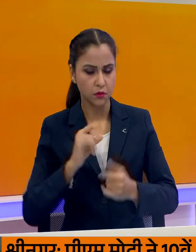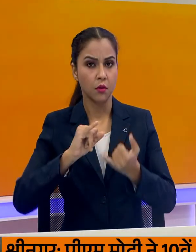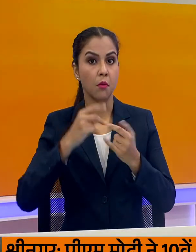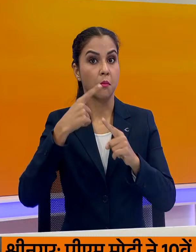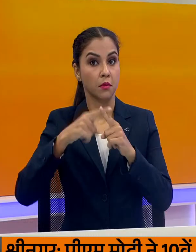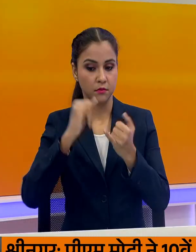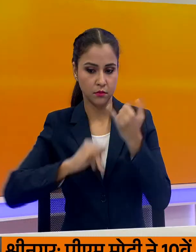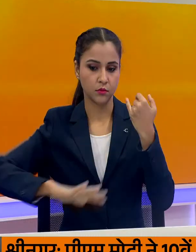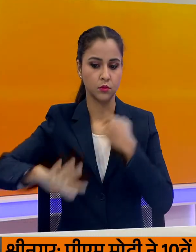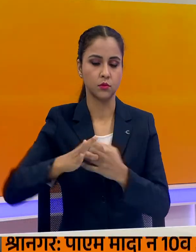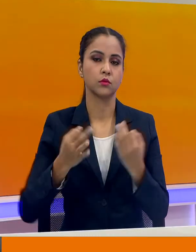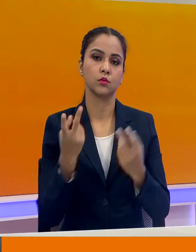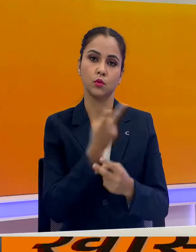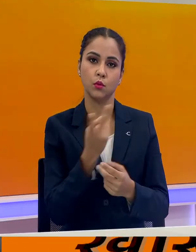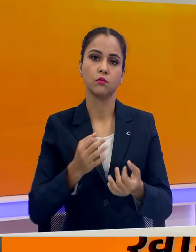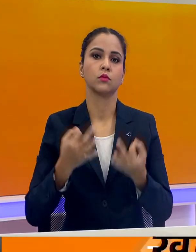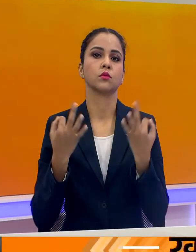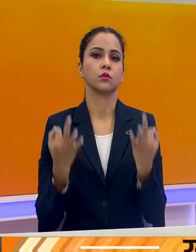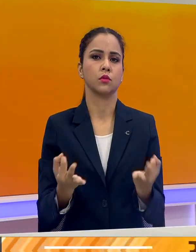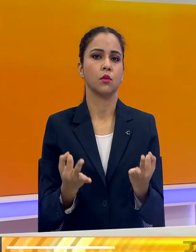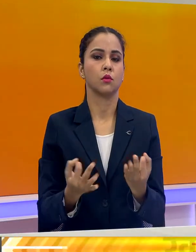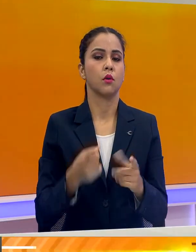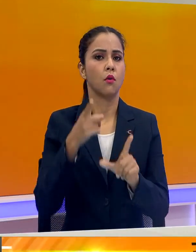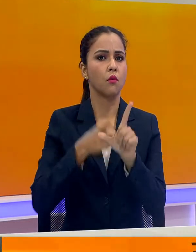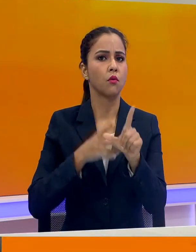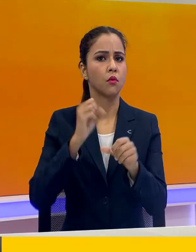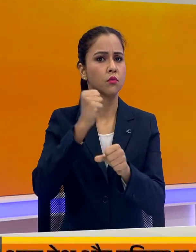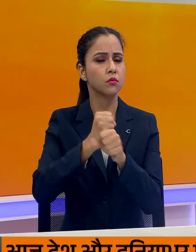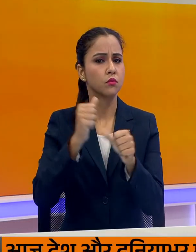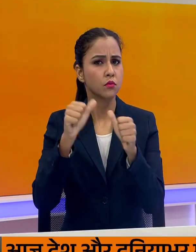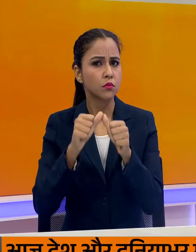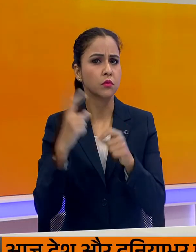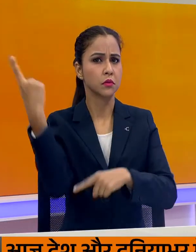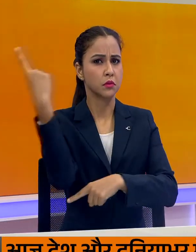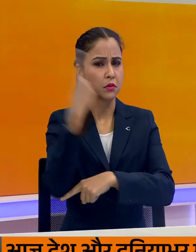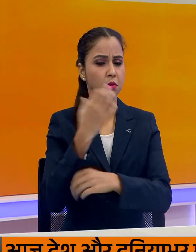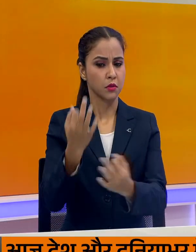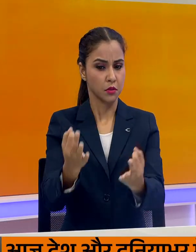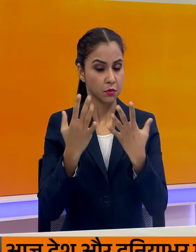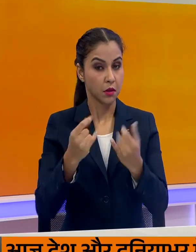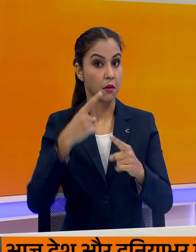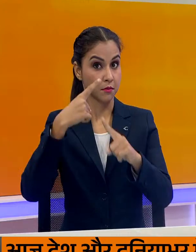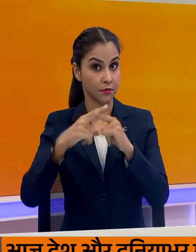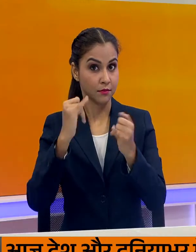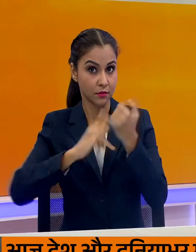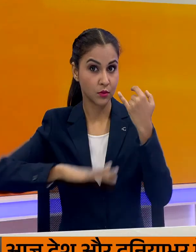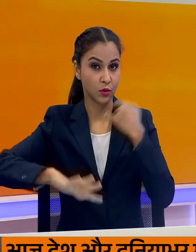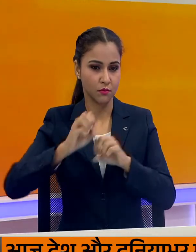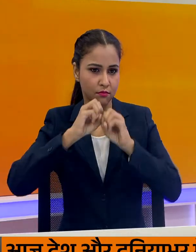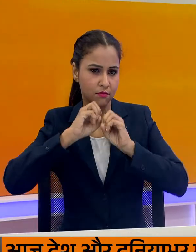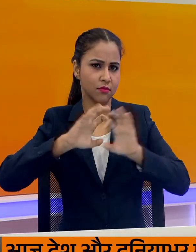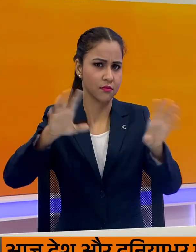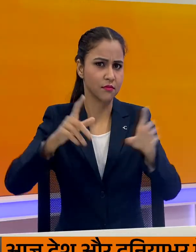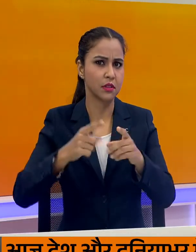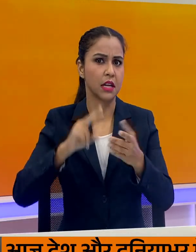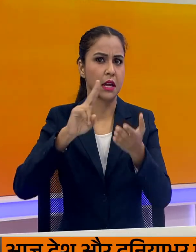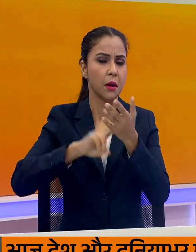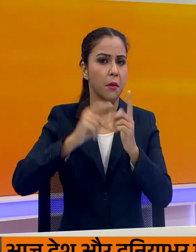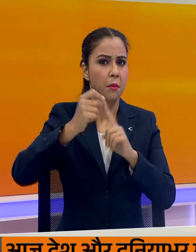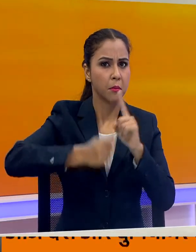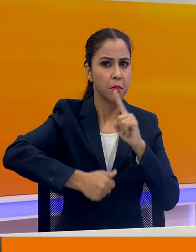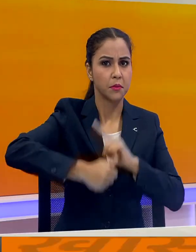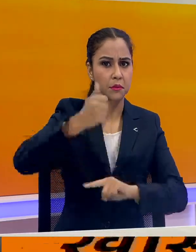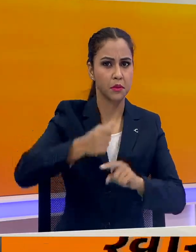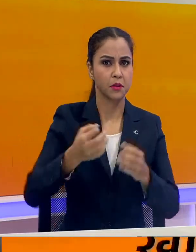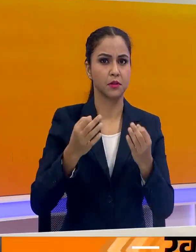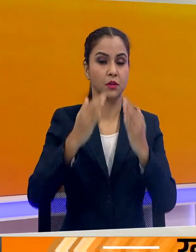के लिए योग। योग दिवस को खास बनाने के लिए और समाज में जागरूकता फैलाने के इरादे से राष्ट्रपति भवन में